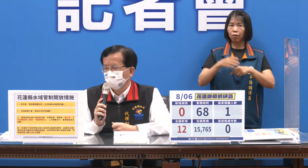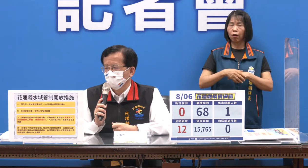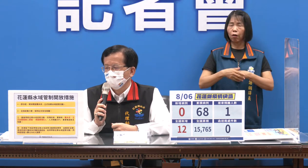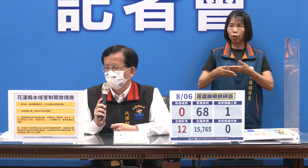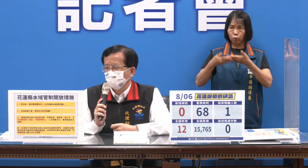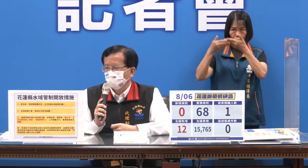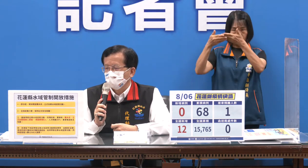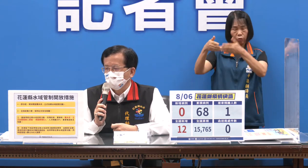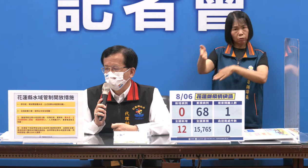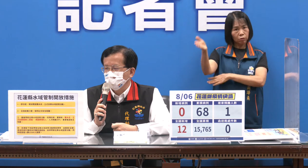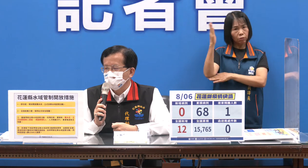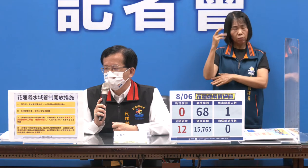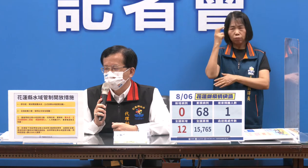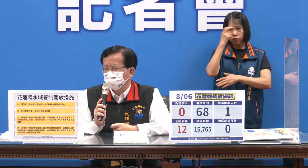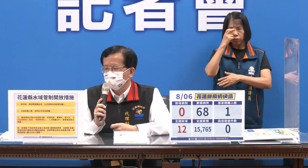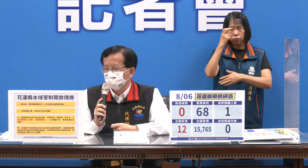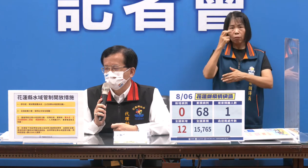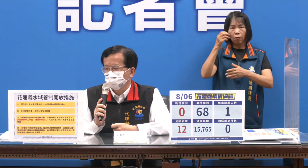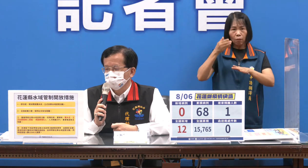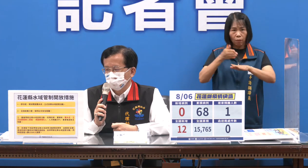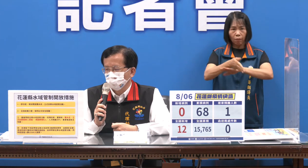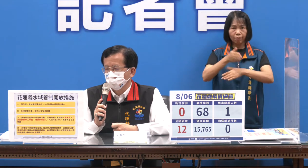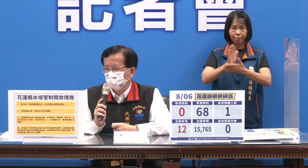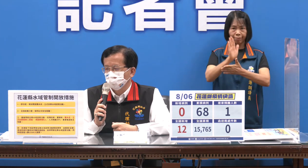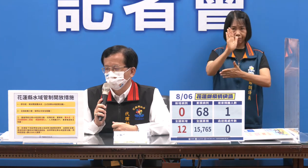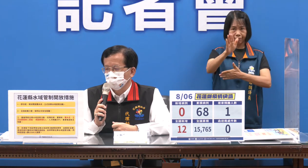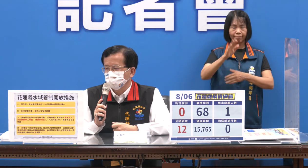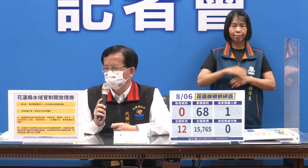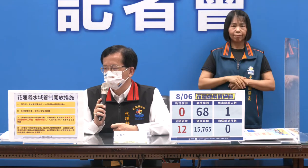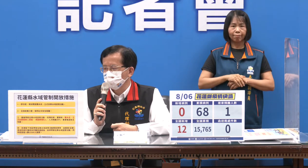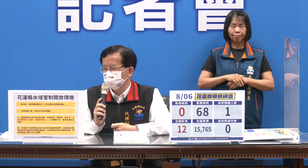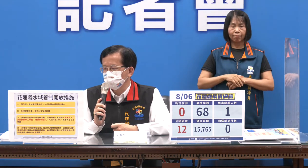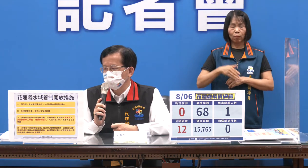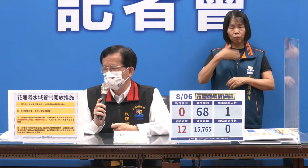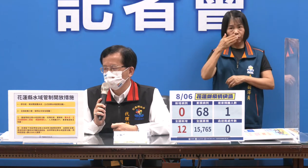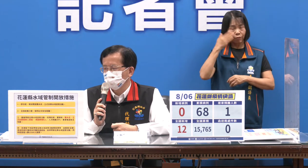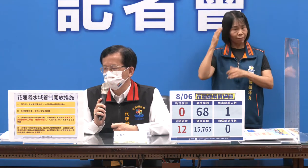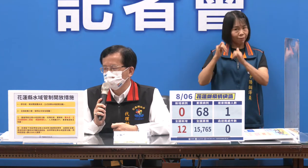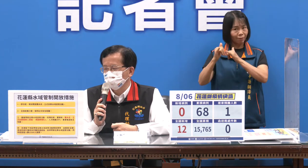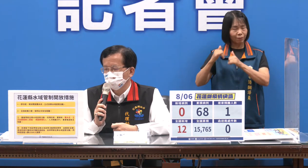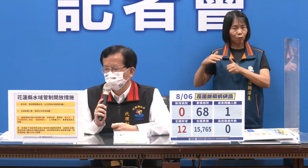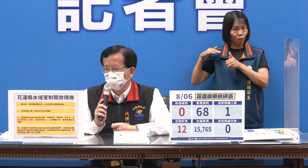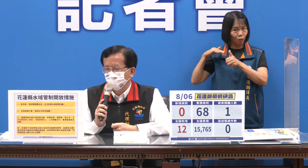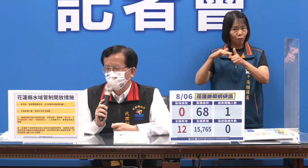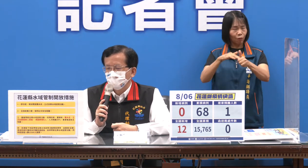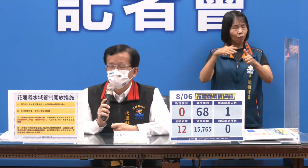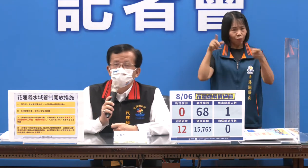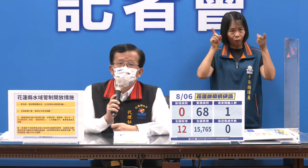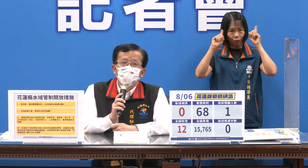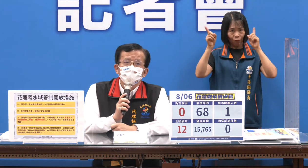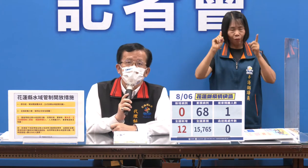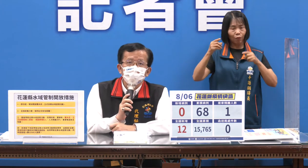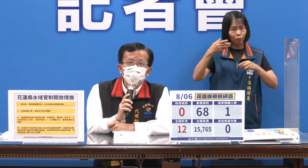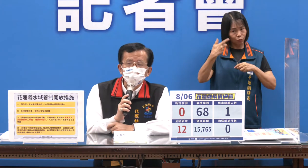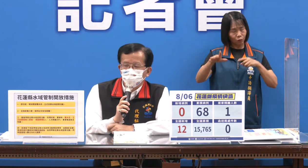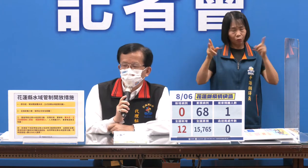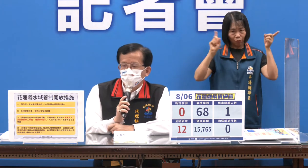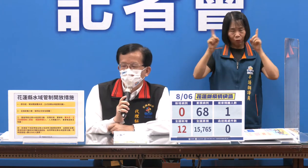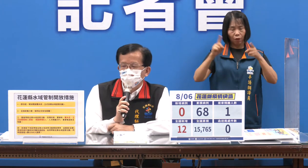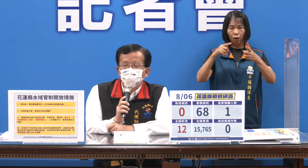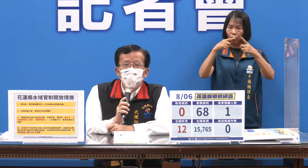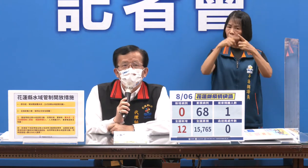后，可以开始带领我们游客从事水域游憩活动，人